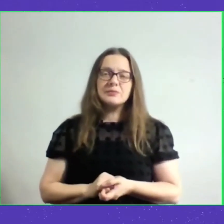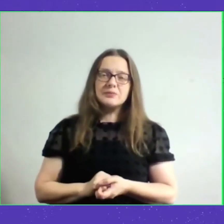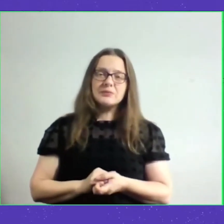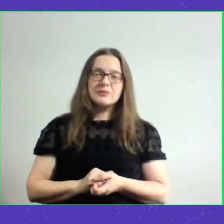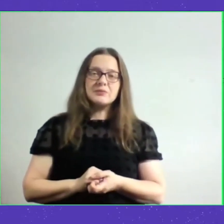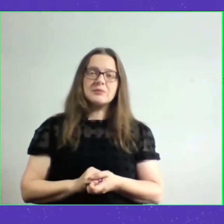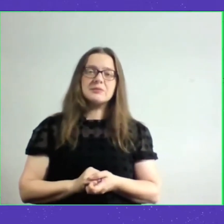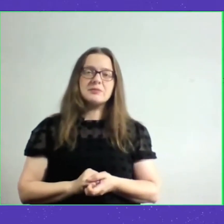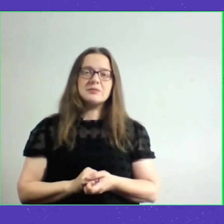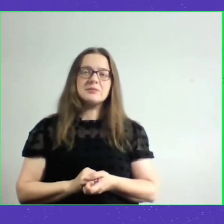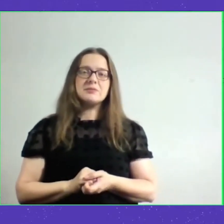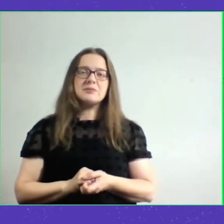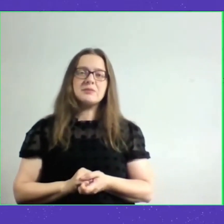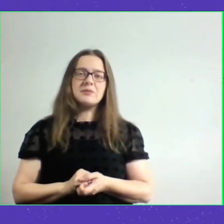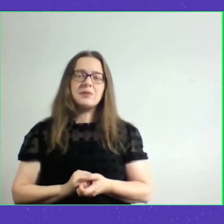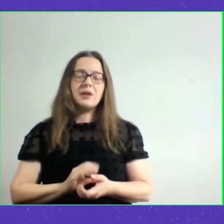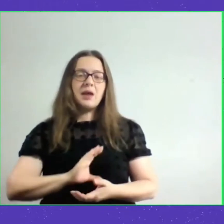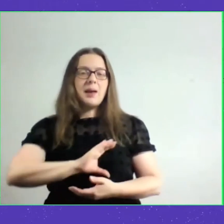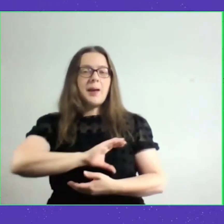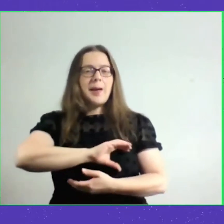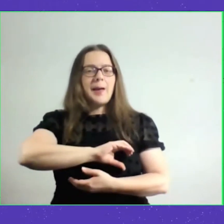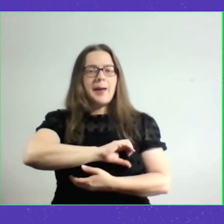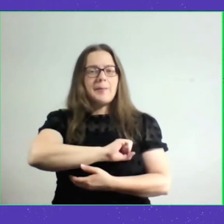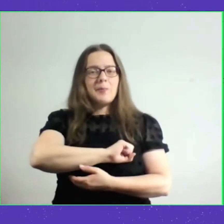dedica seu amor reverente à minha palavra?